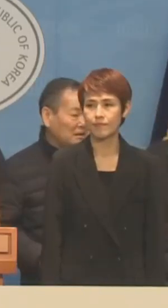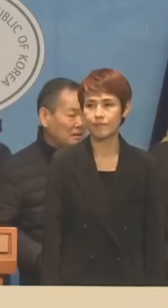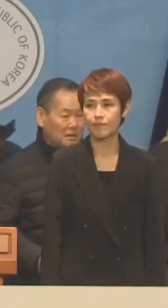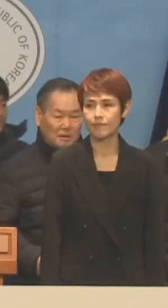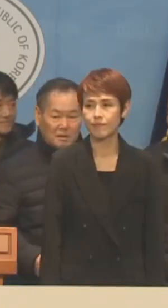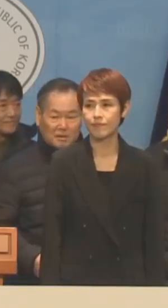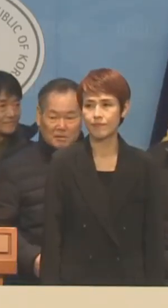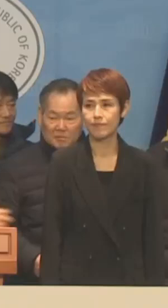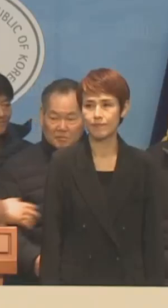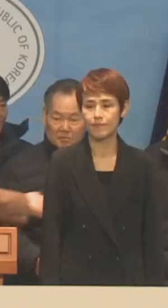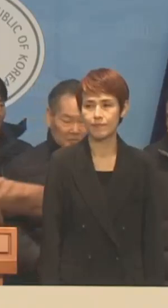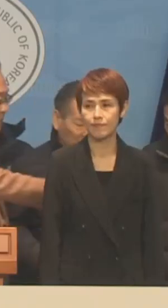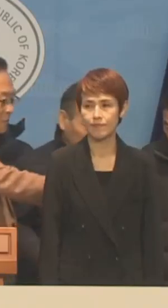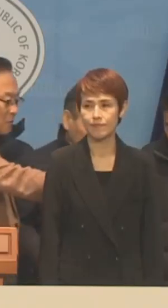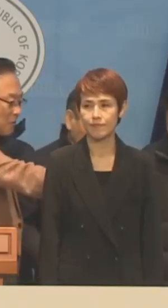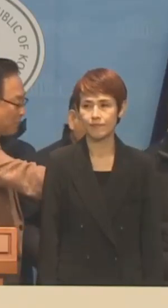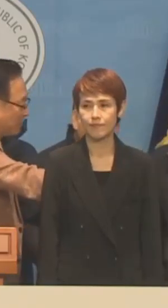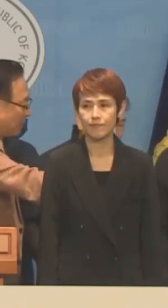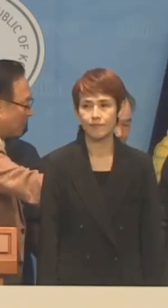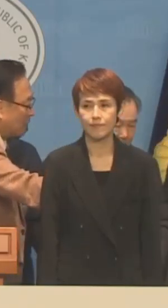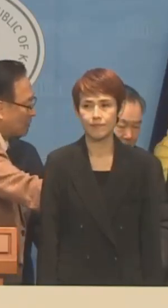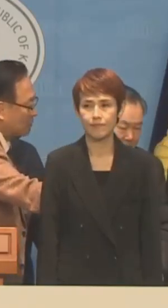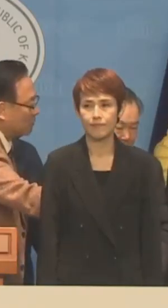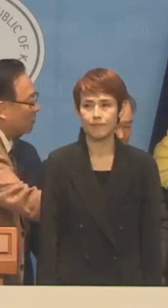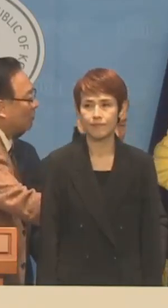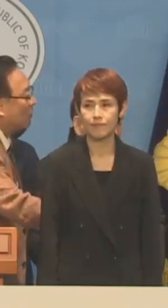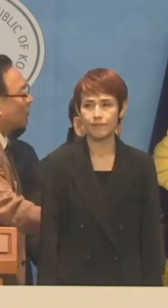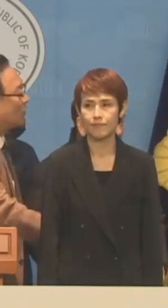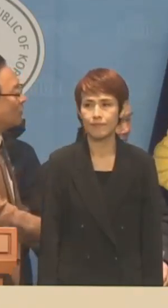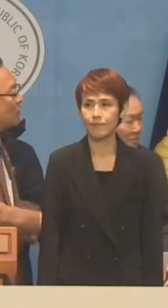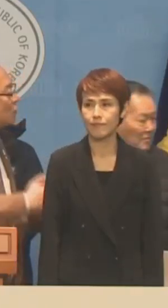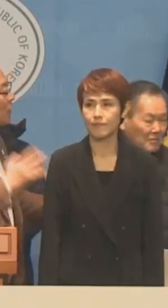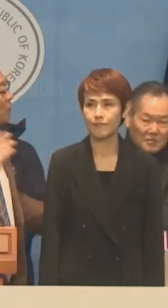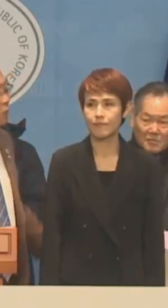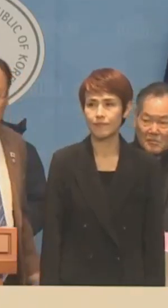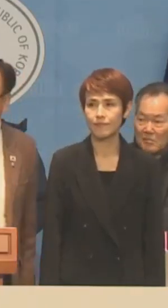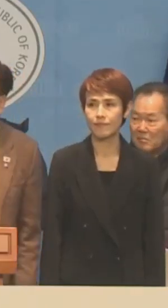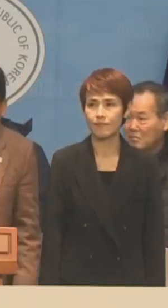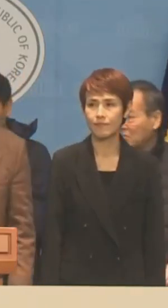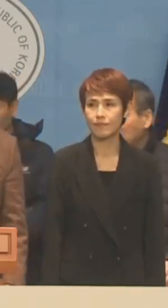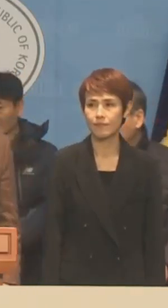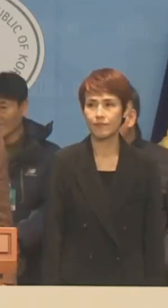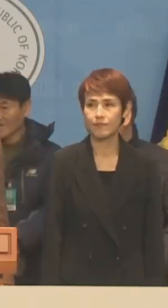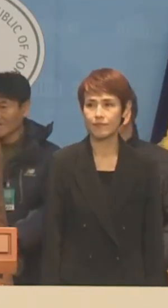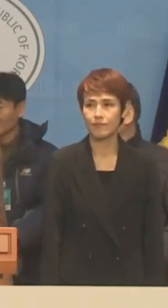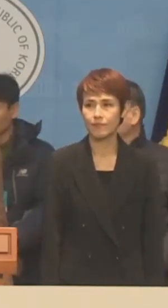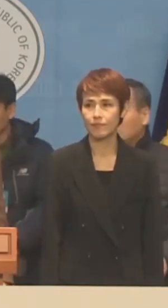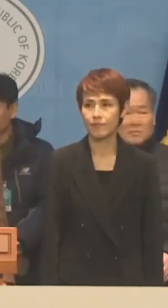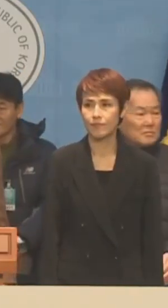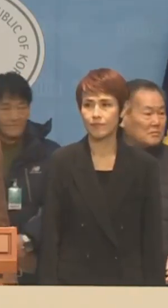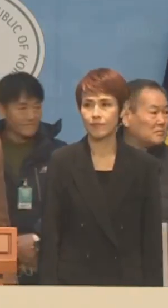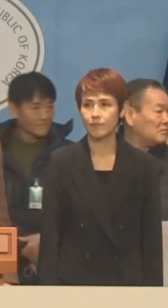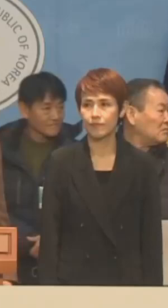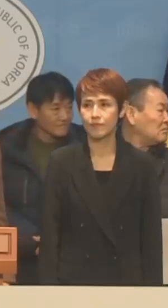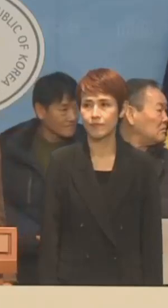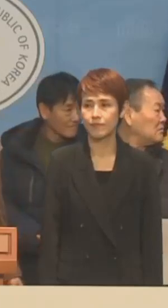아니 글로 쓰면 일로 좀 더 하려가지고 이쪽에 한 번 오시면 되겠는데 이쪽 편에.